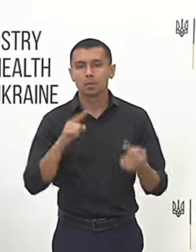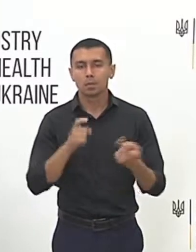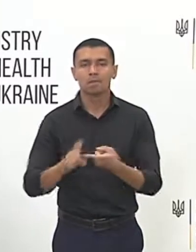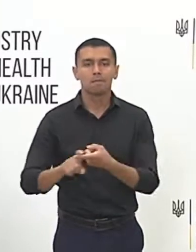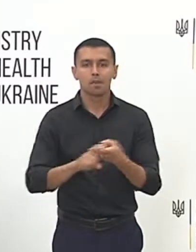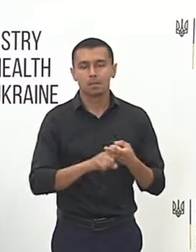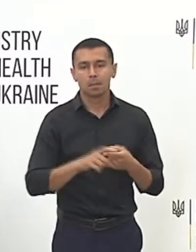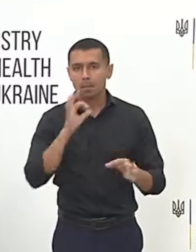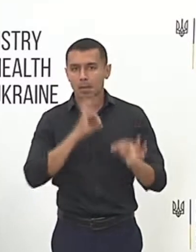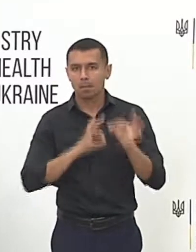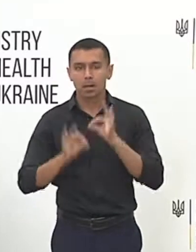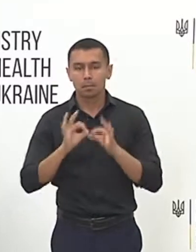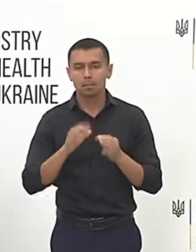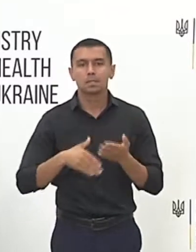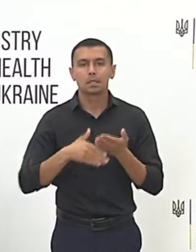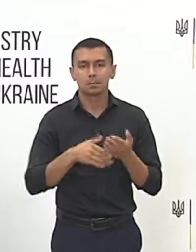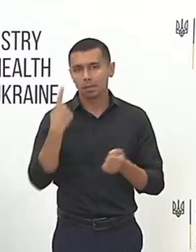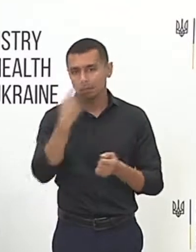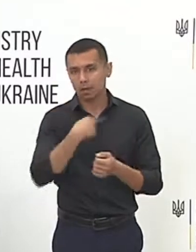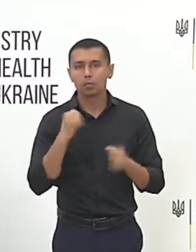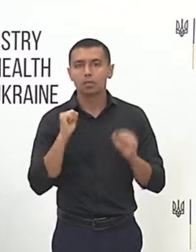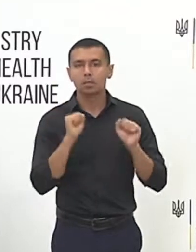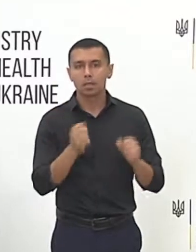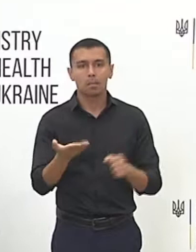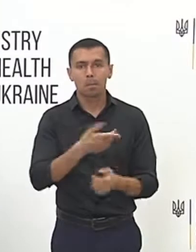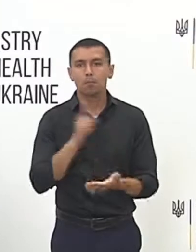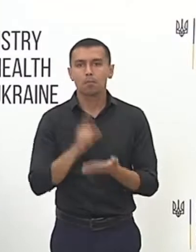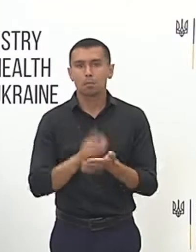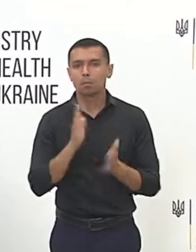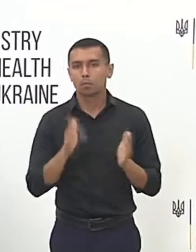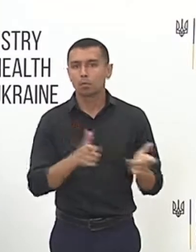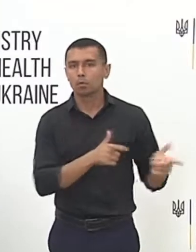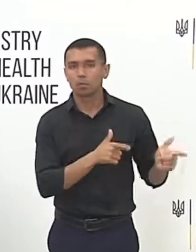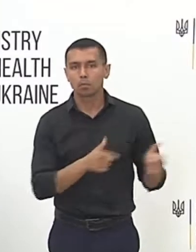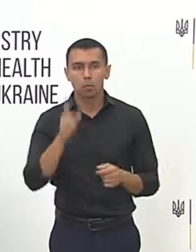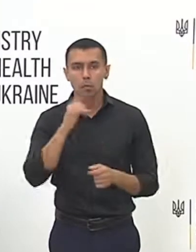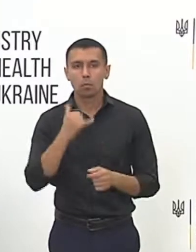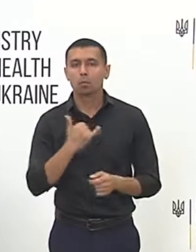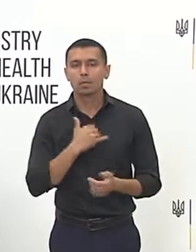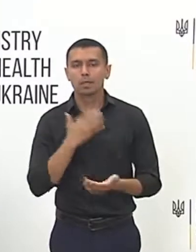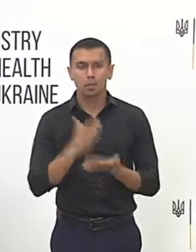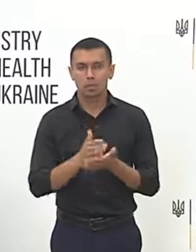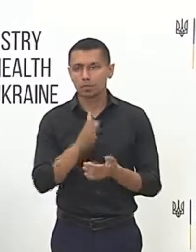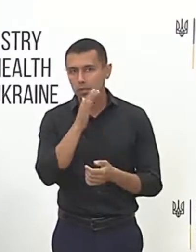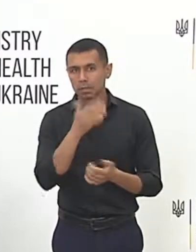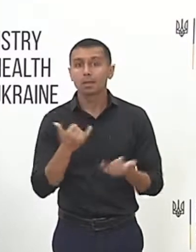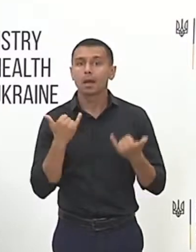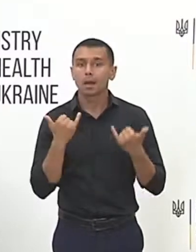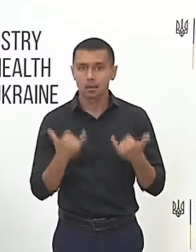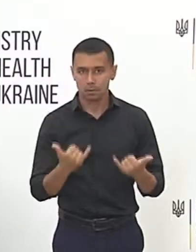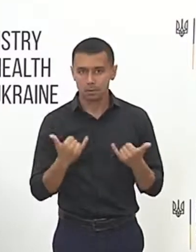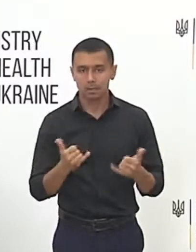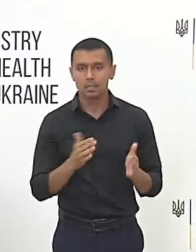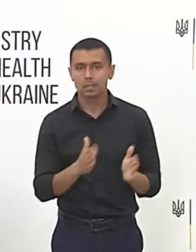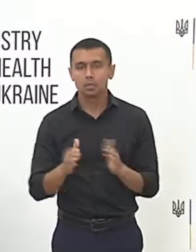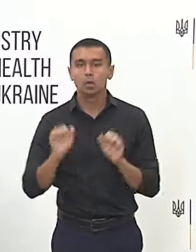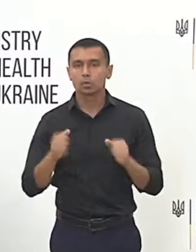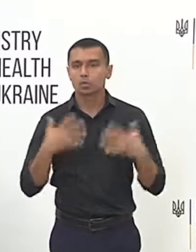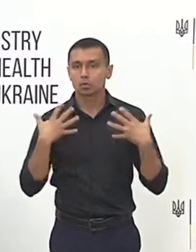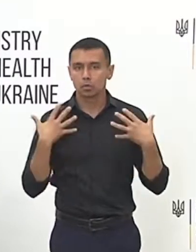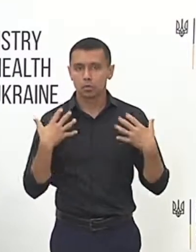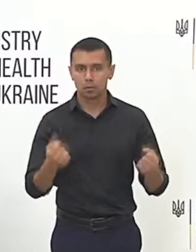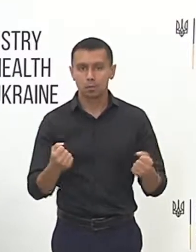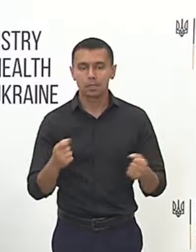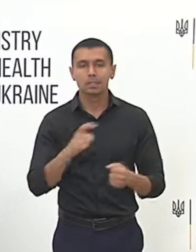противірусними препаратами, засобами індивідуального захисту, ми повинні бути готові, поки в нас є час. Наразі система охорони